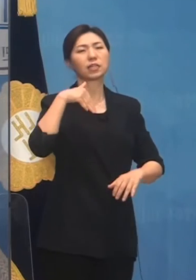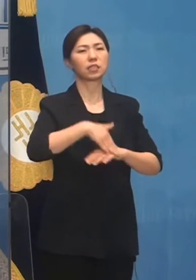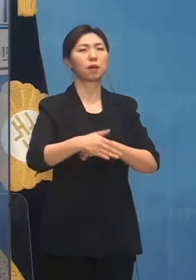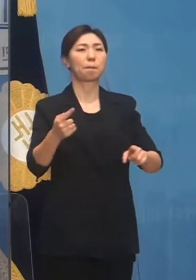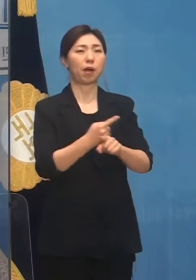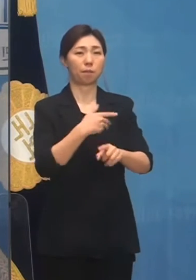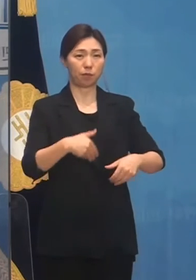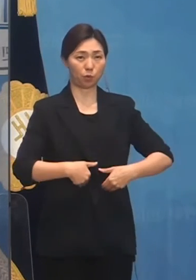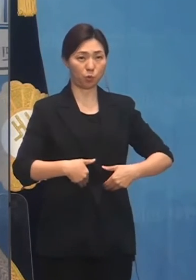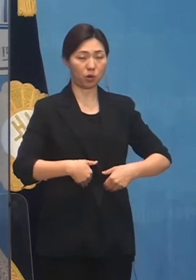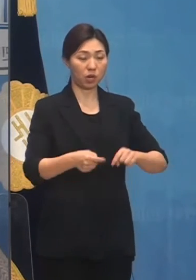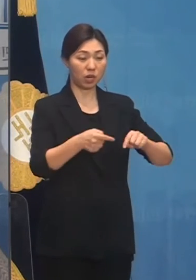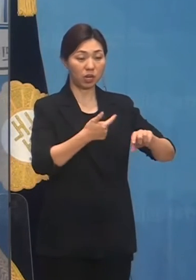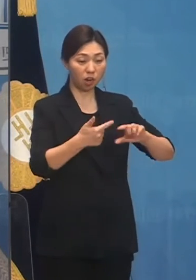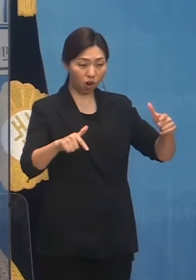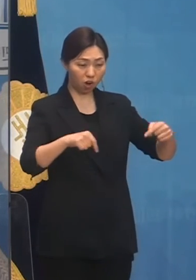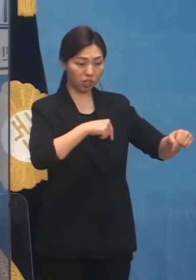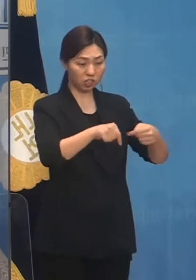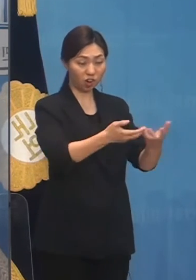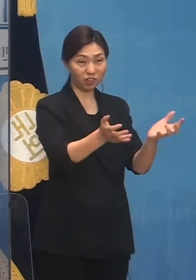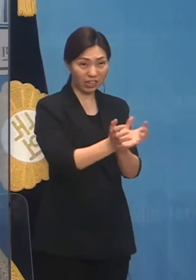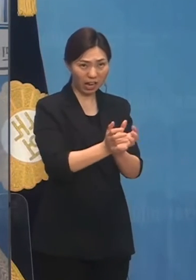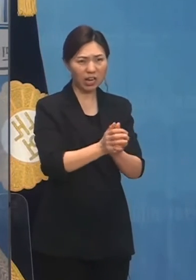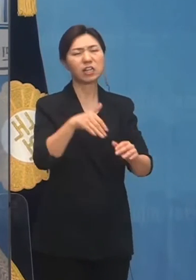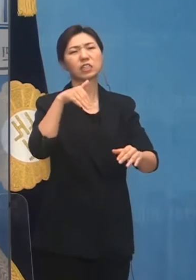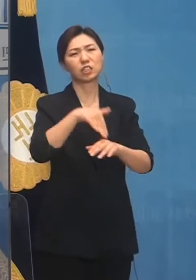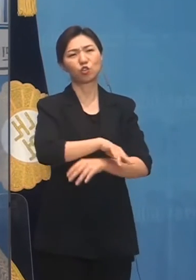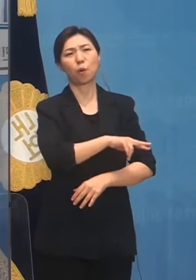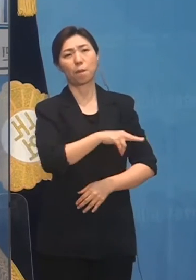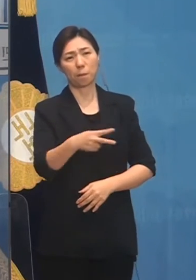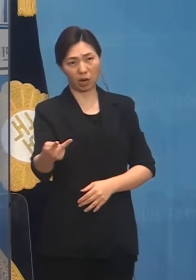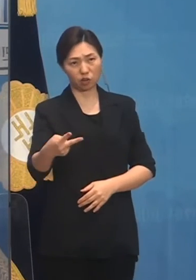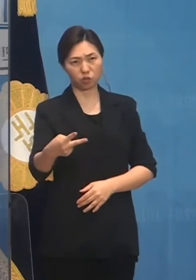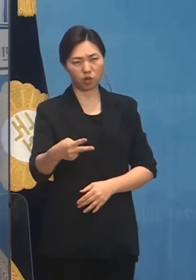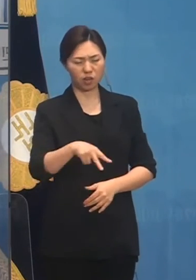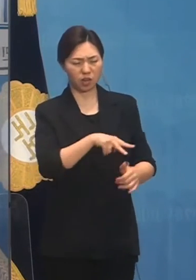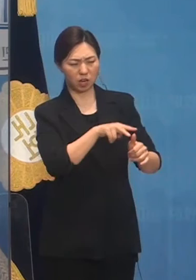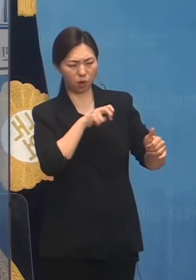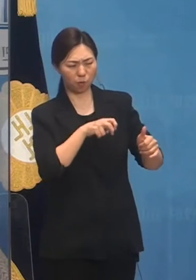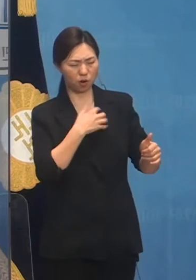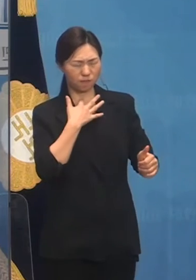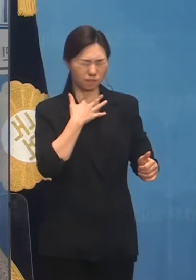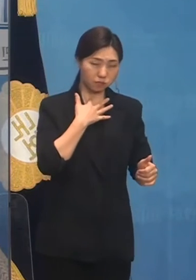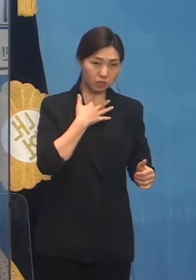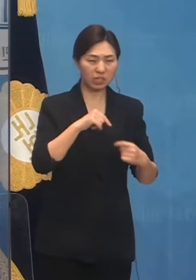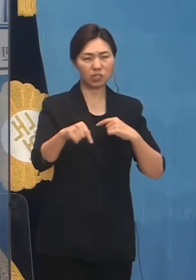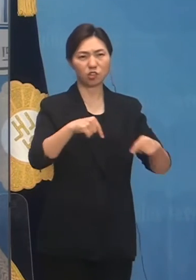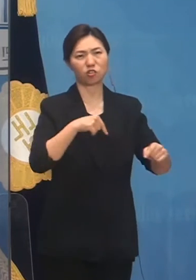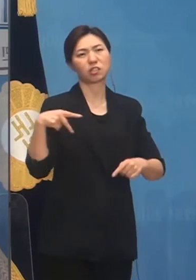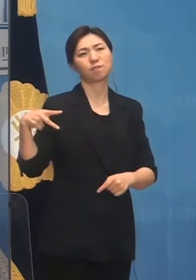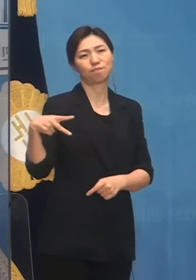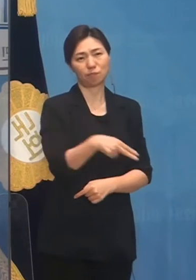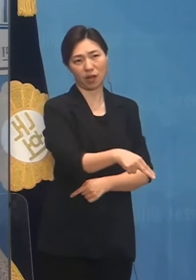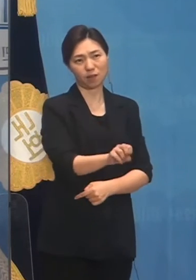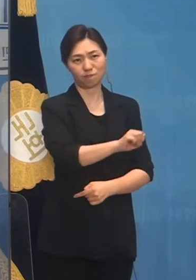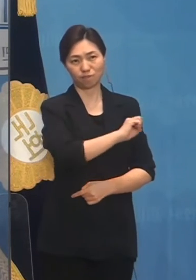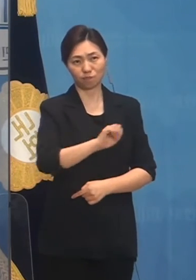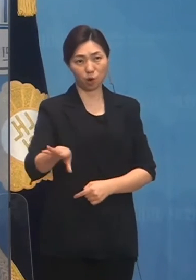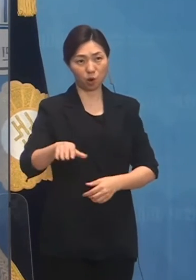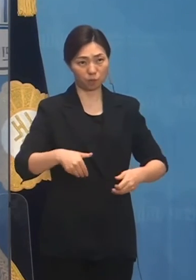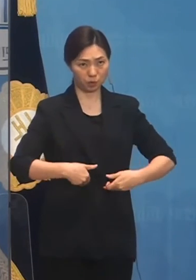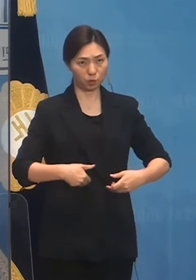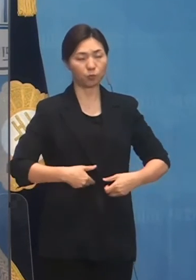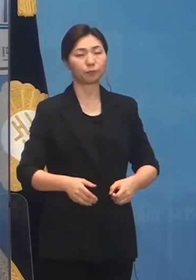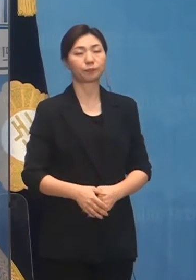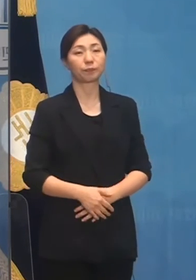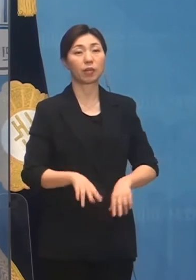다원주의 정치 체제로 정치를 교체해서 혐오와 미움의 정치를 끊어내야 할 때입니다. 이를